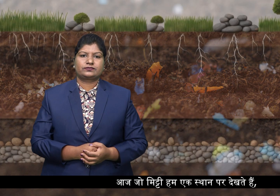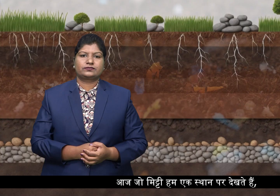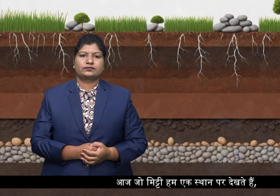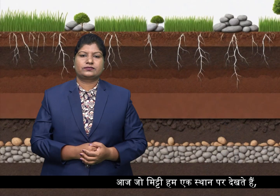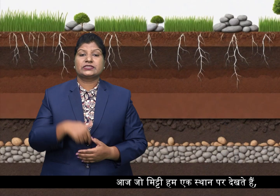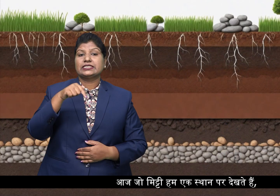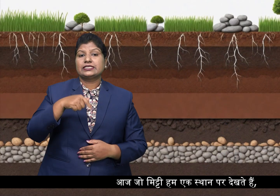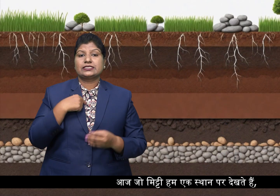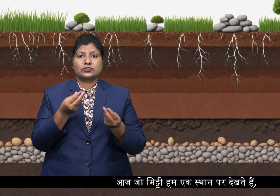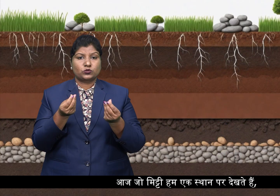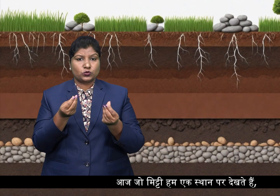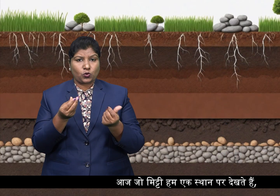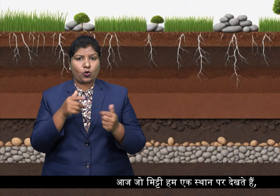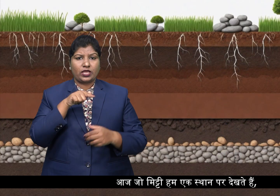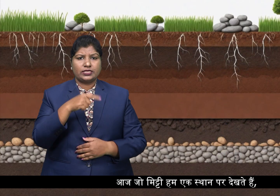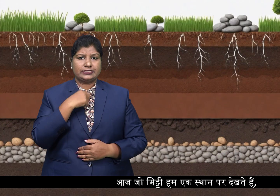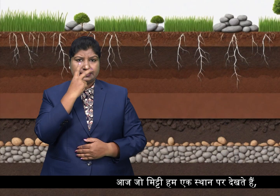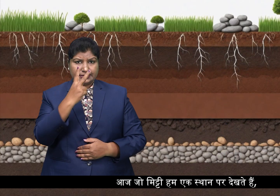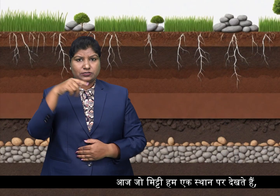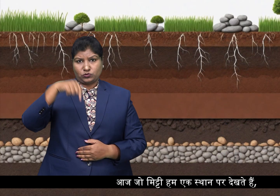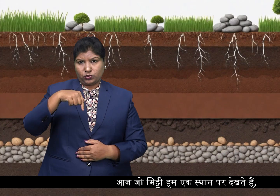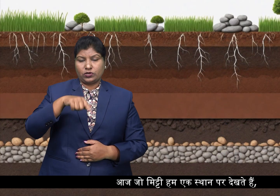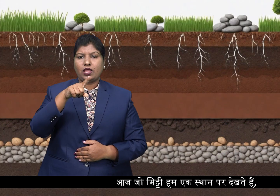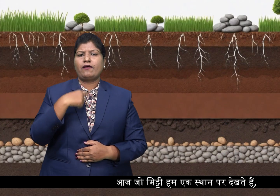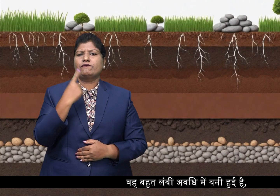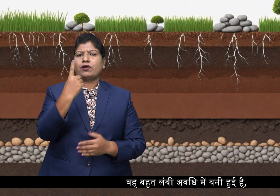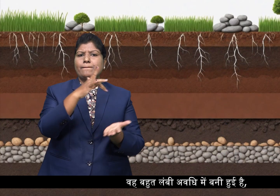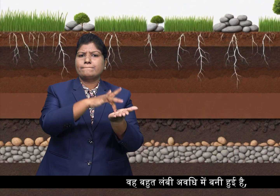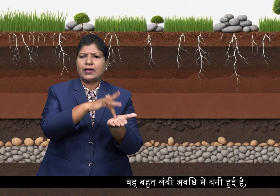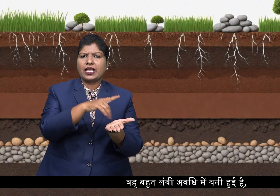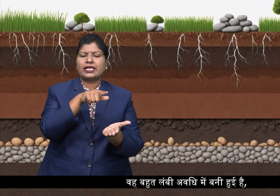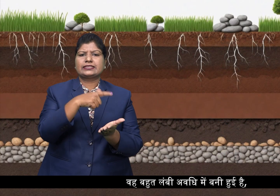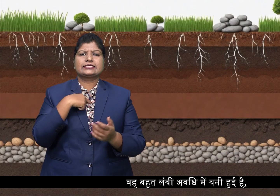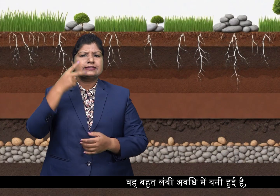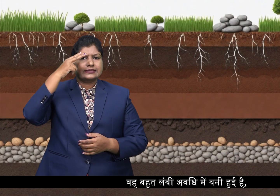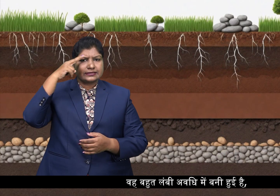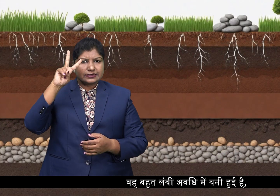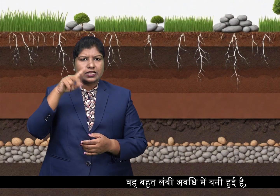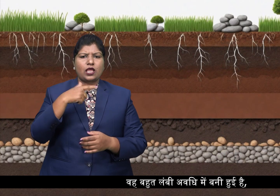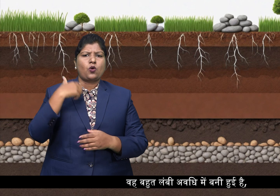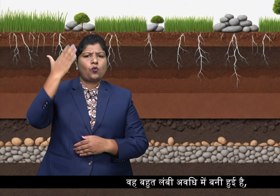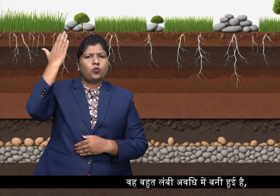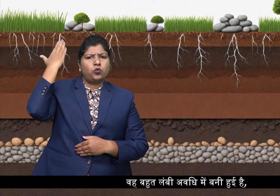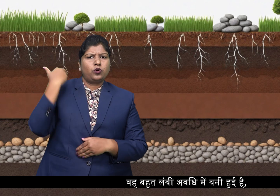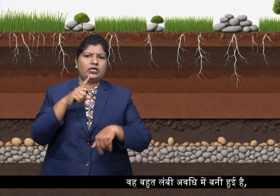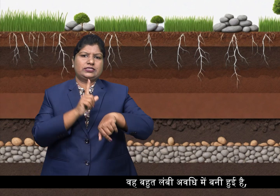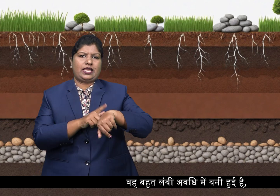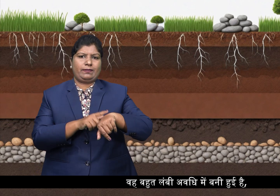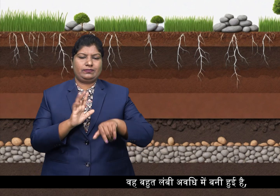आज जो मिट्टी हम एक स्थान पर देखते हैं वह बहुत लंबी अवधि में बनी हुई है।